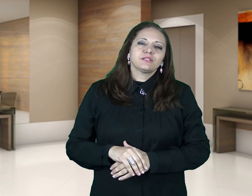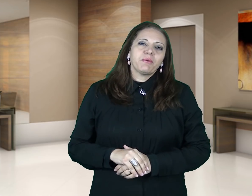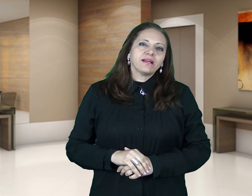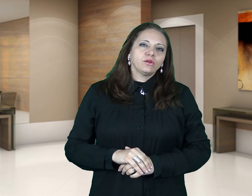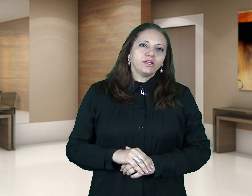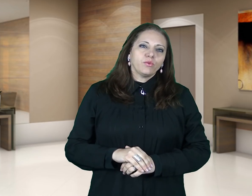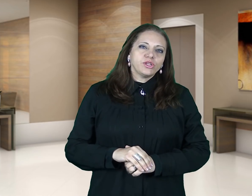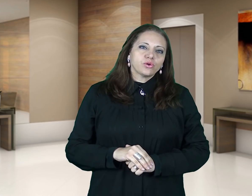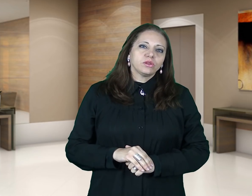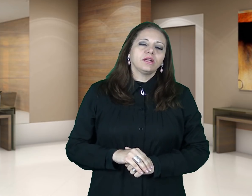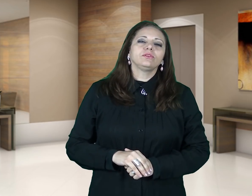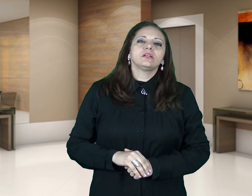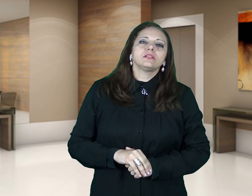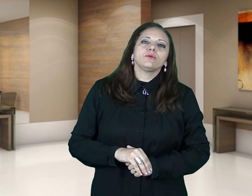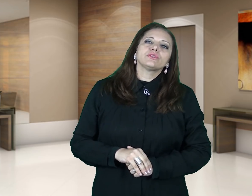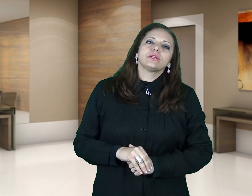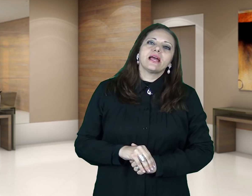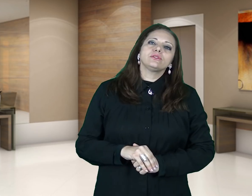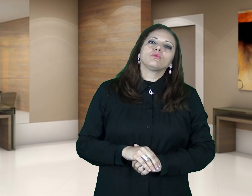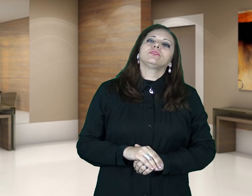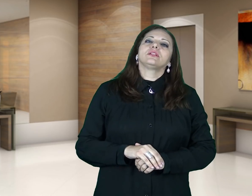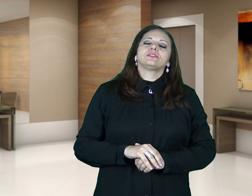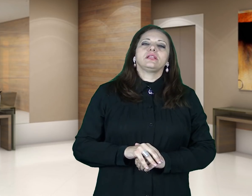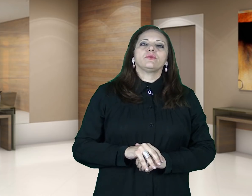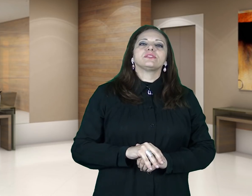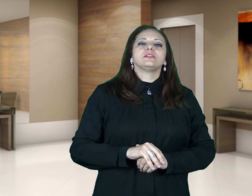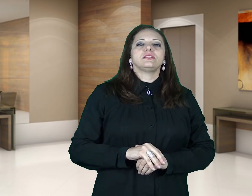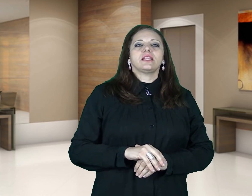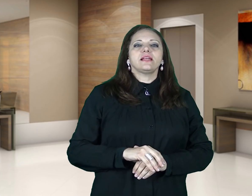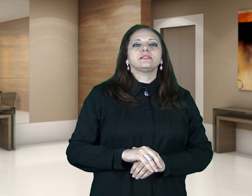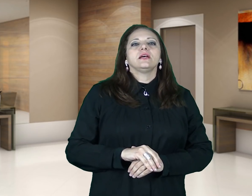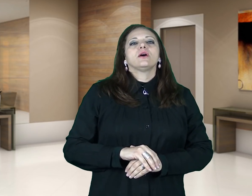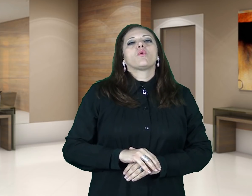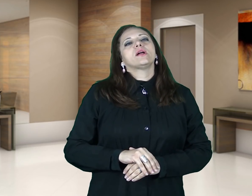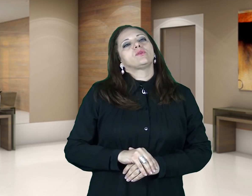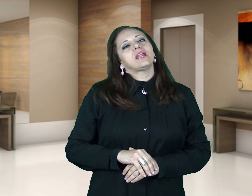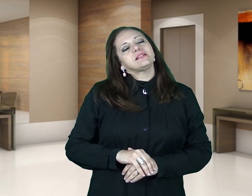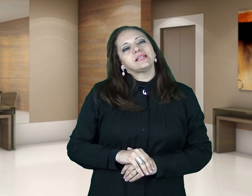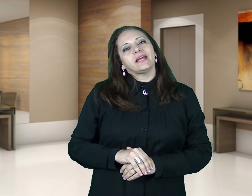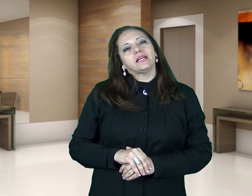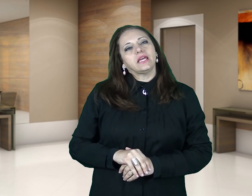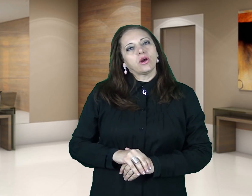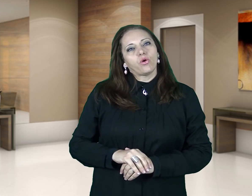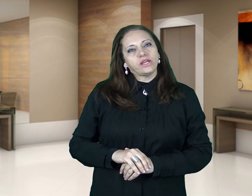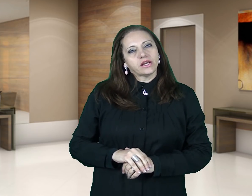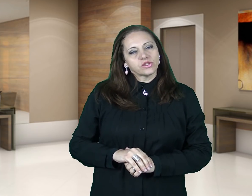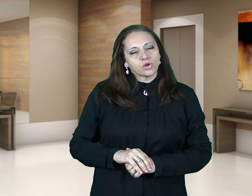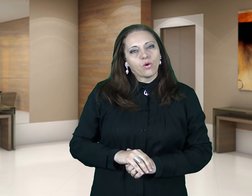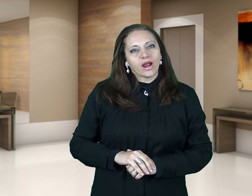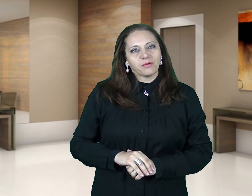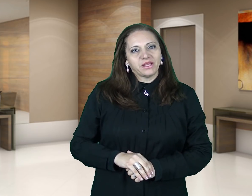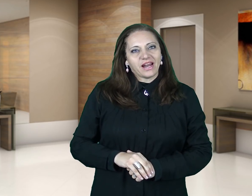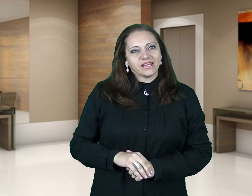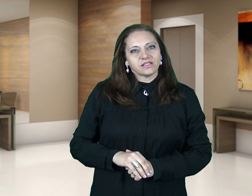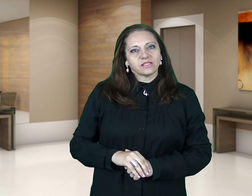esse aspecto linguístico tanto das línguas orais quanto das línguas de sinais, quanto elas serem icônicas ou